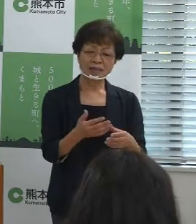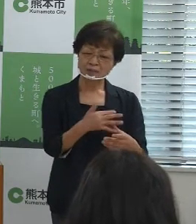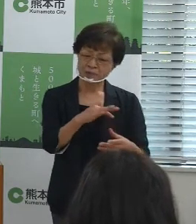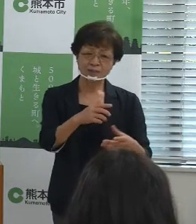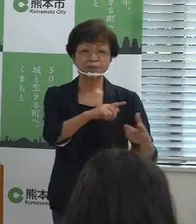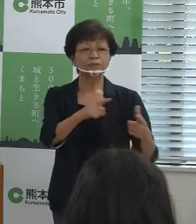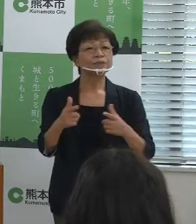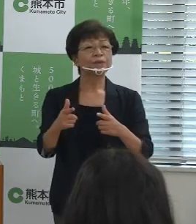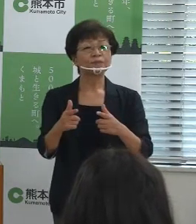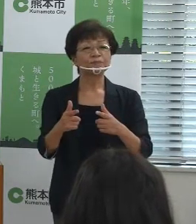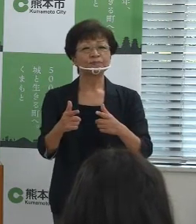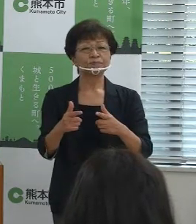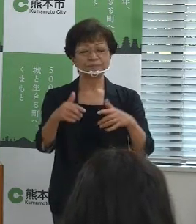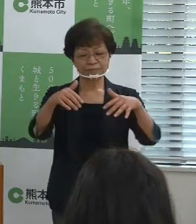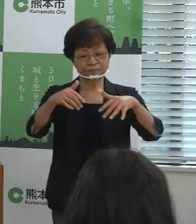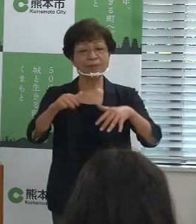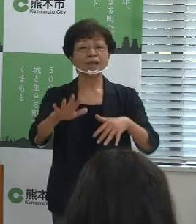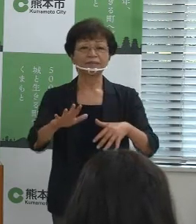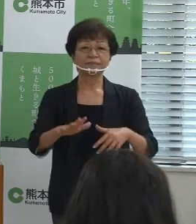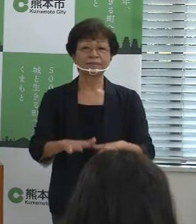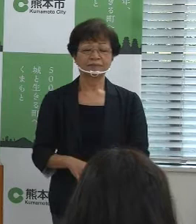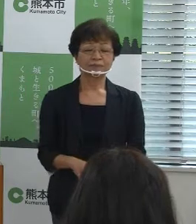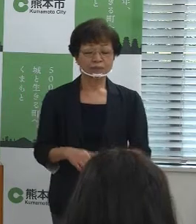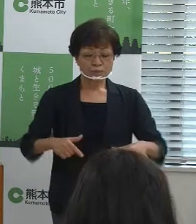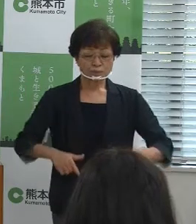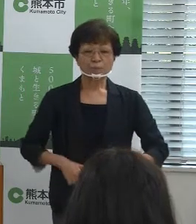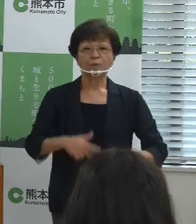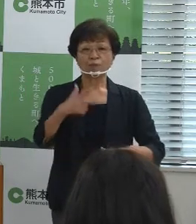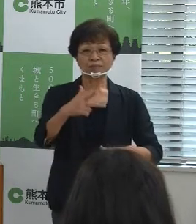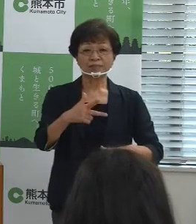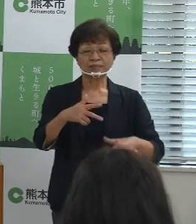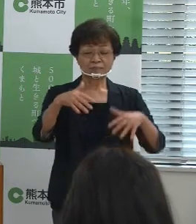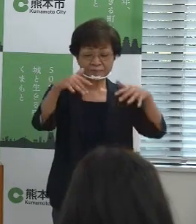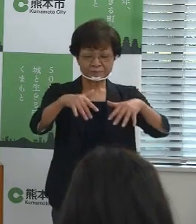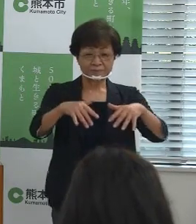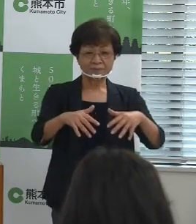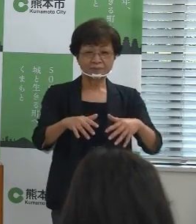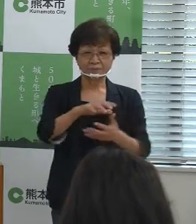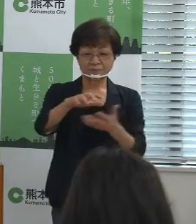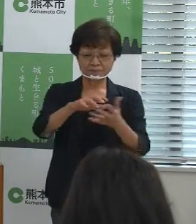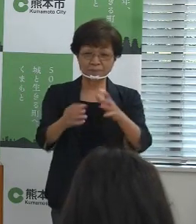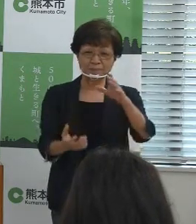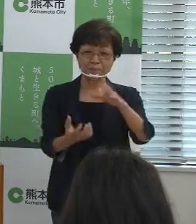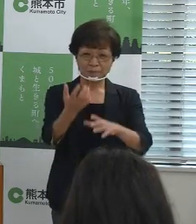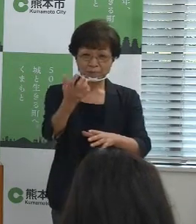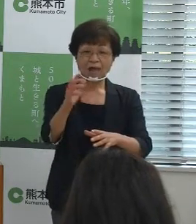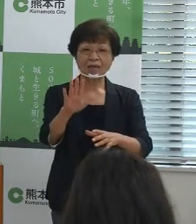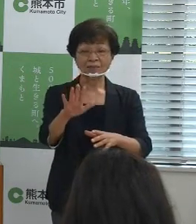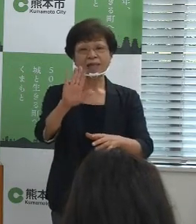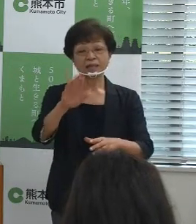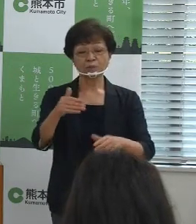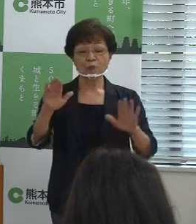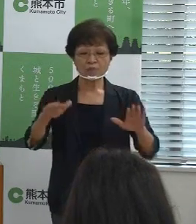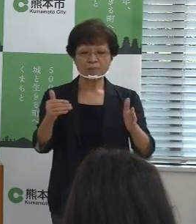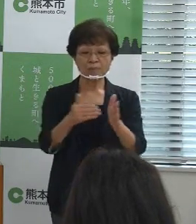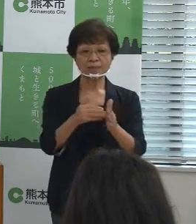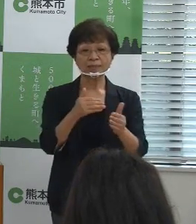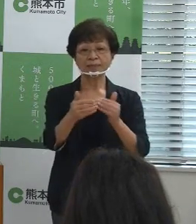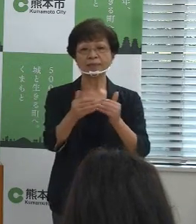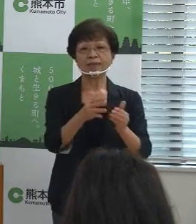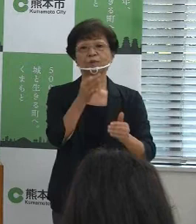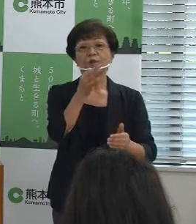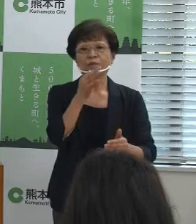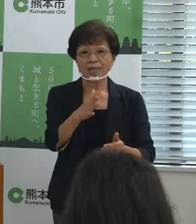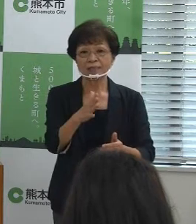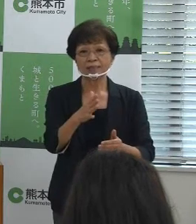回熊本県南部へ甚大な被害をもたらしましたが、これまでに経験したことのない